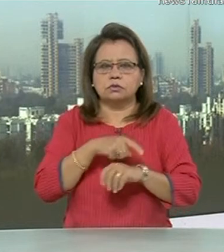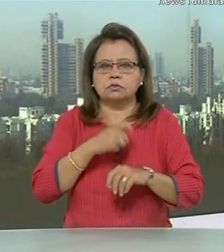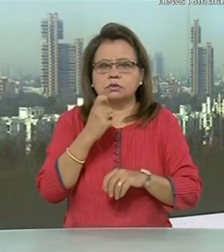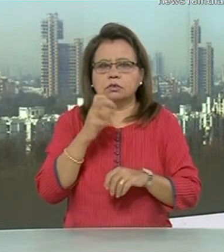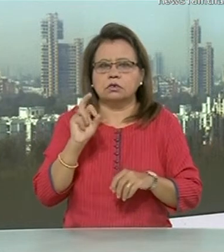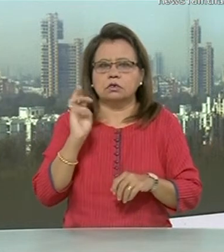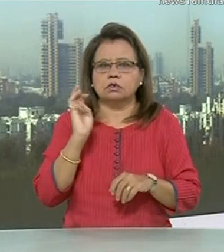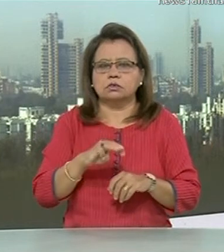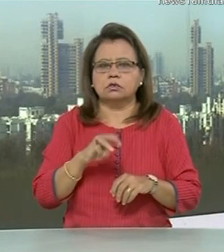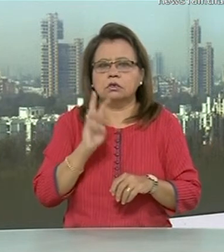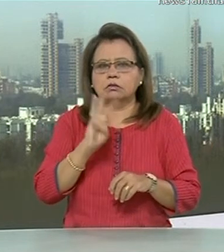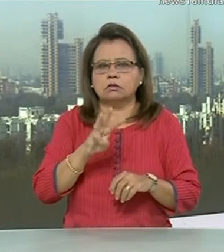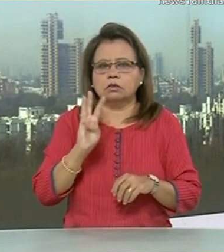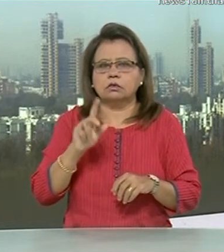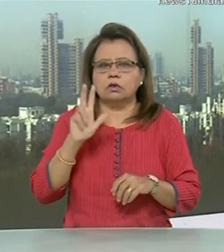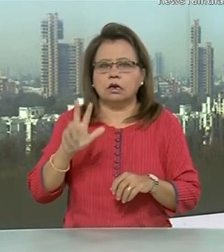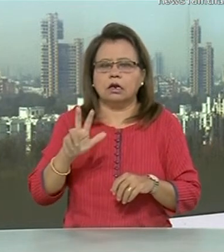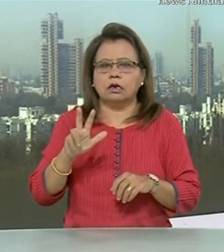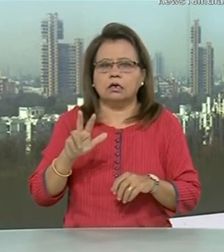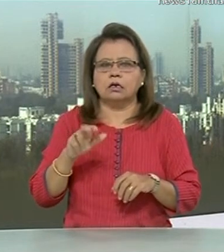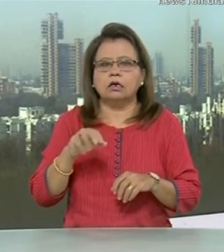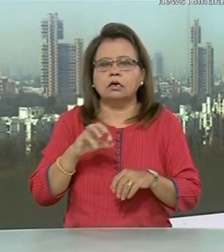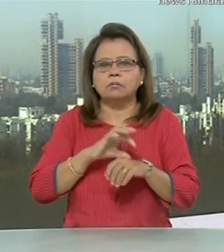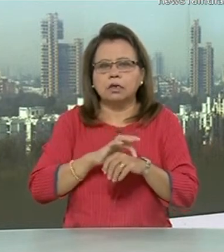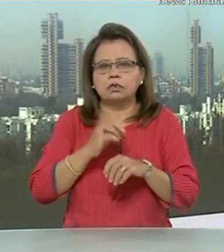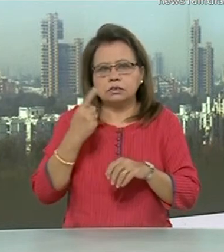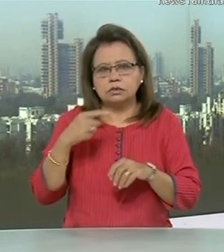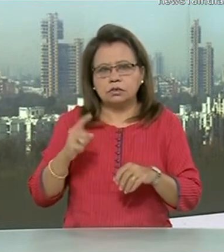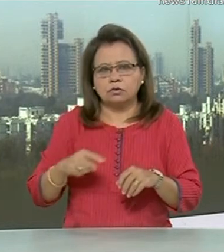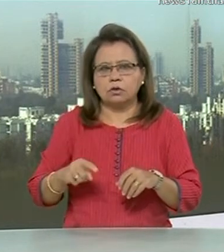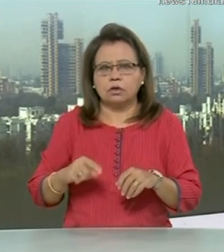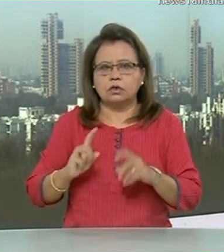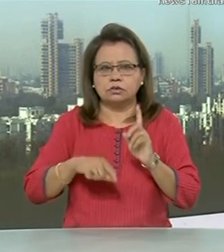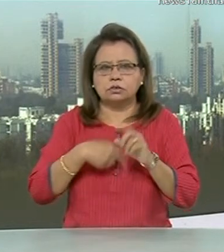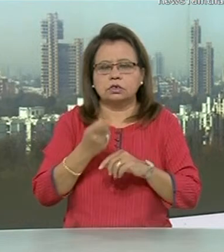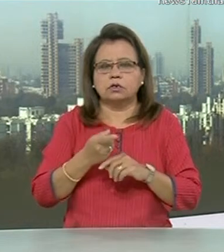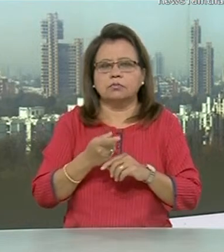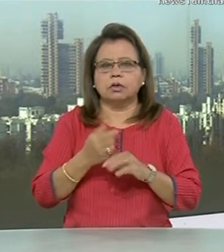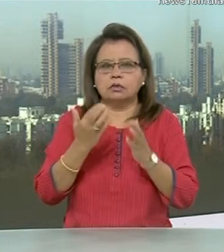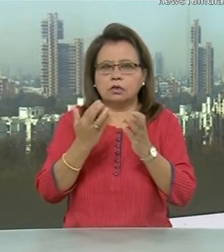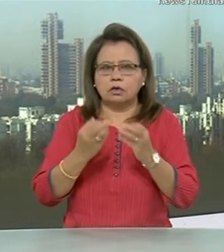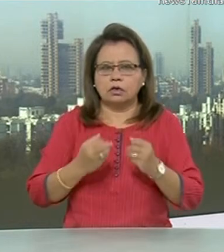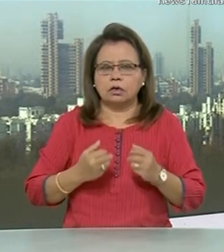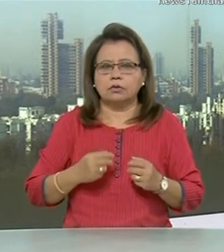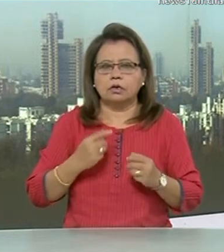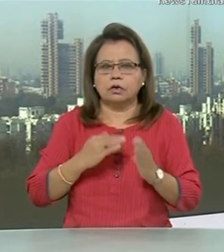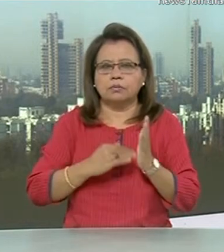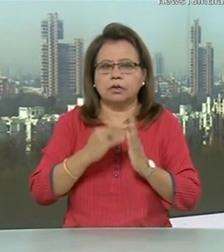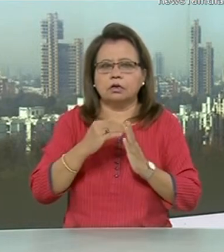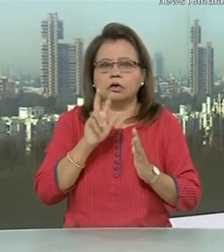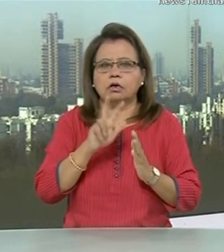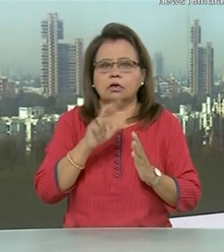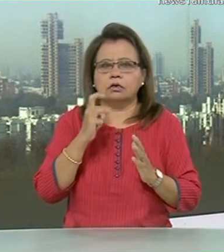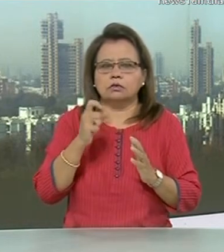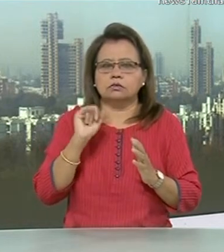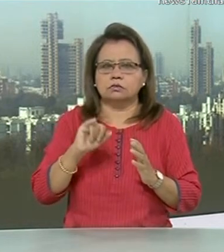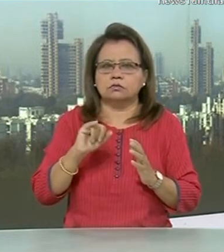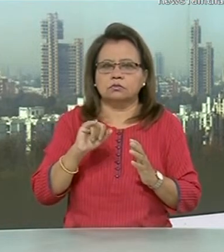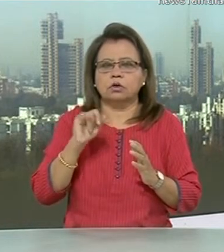में 70348 कार्स हुए जिसके बाद देश में रेट बढ़कर